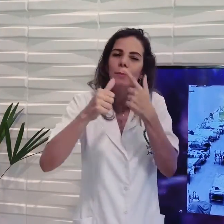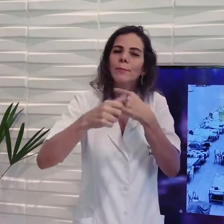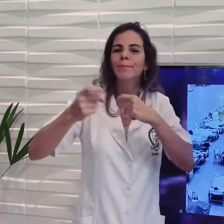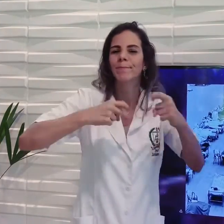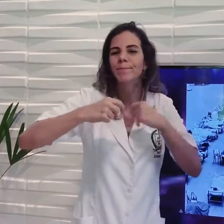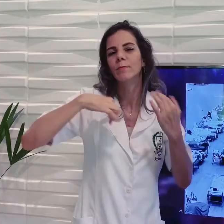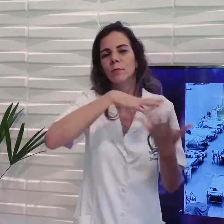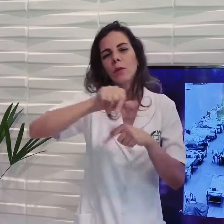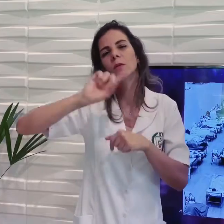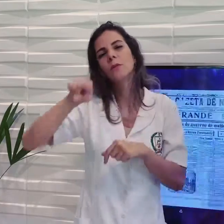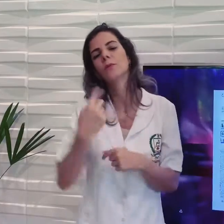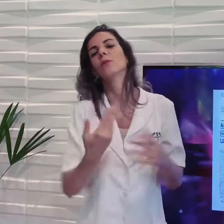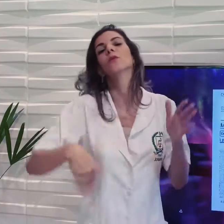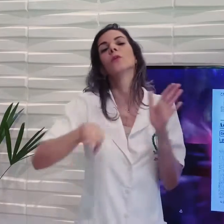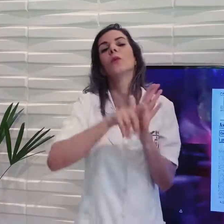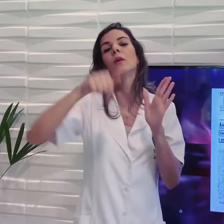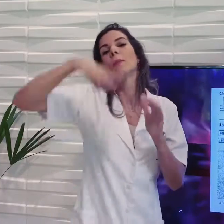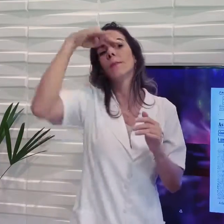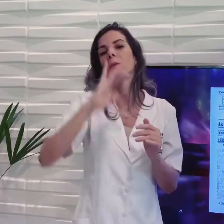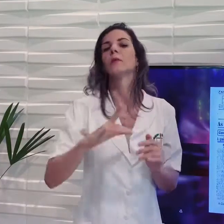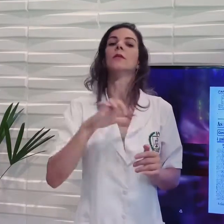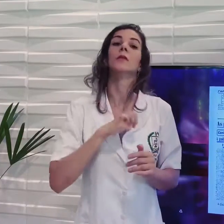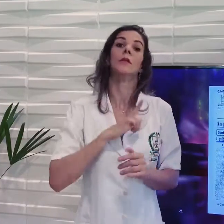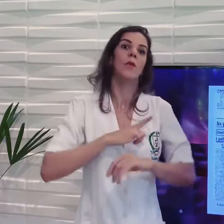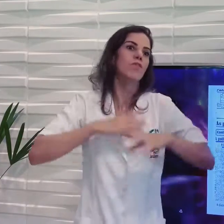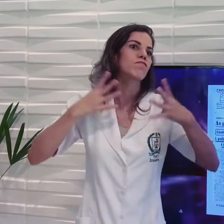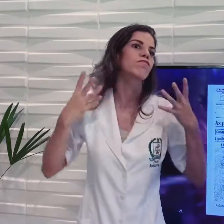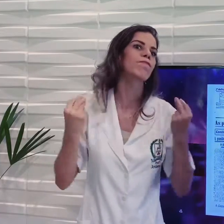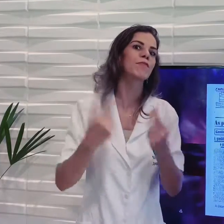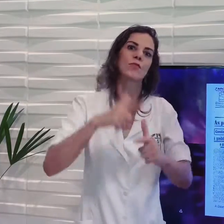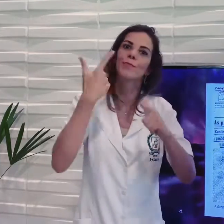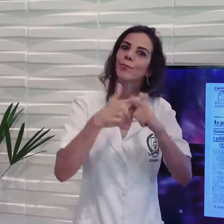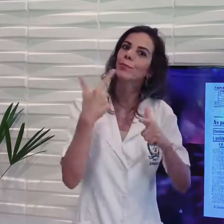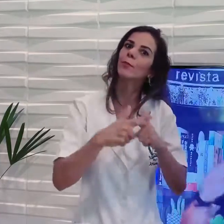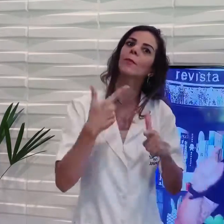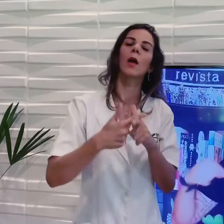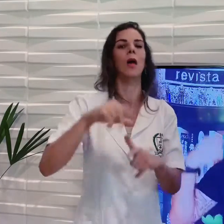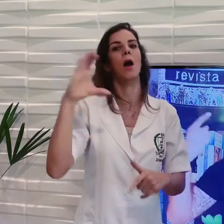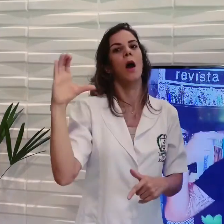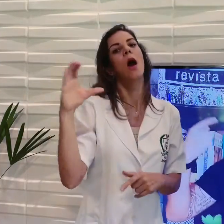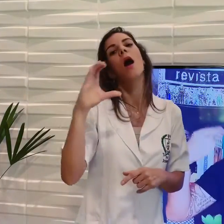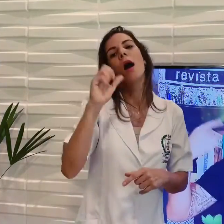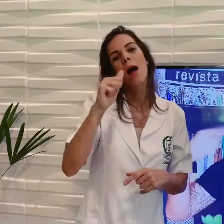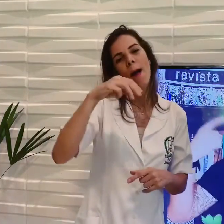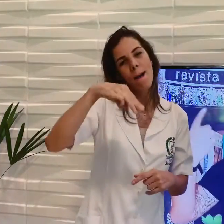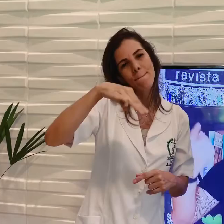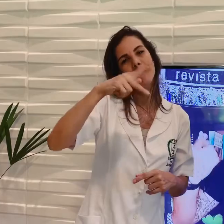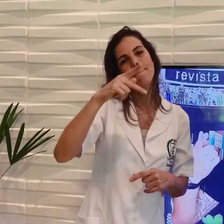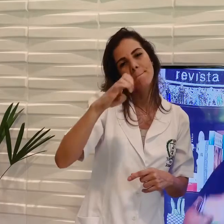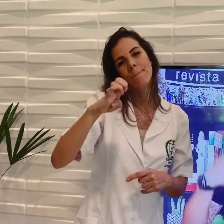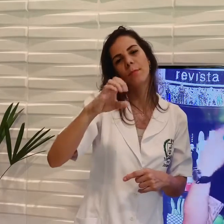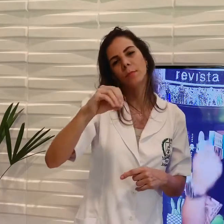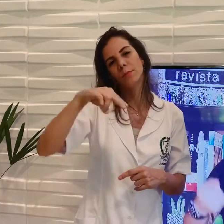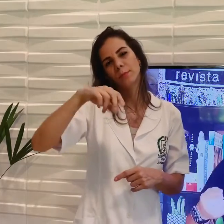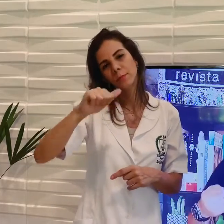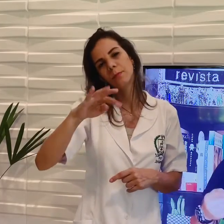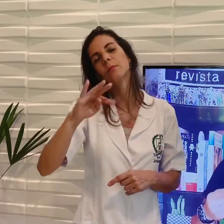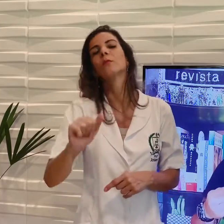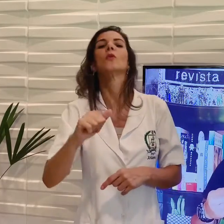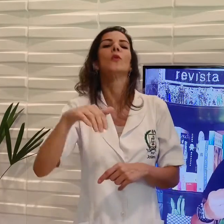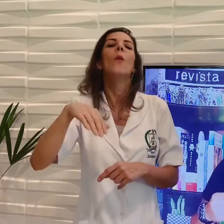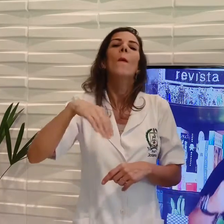obviamente, isso acabou chegando no Brasil e atingiu em cheio o Campeonato Paranaense, que voltaria anos depois também a